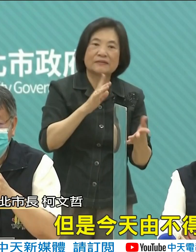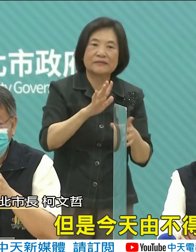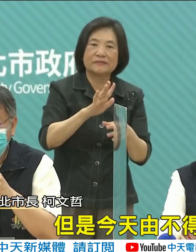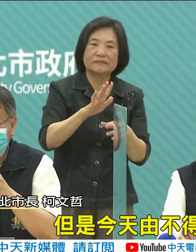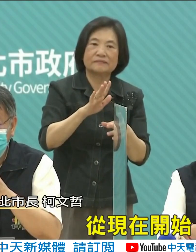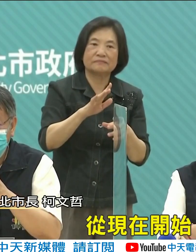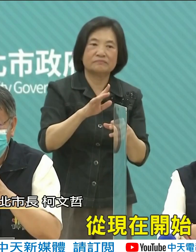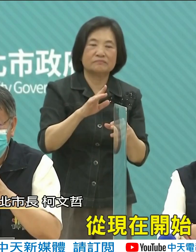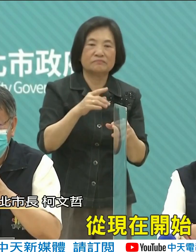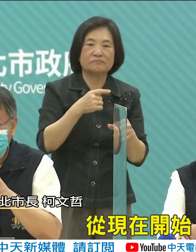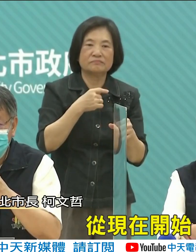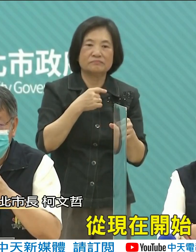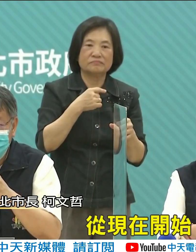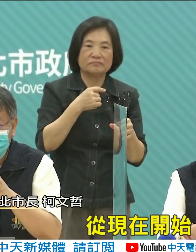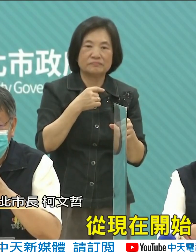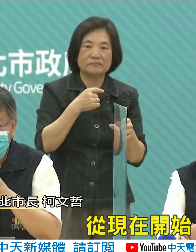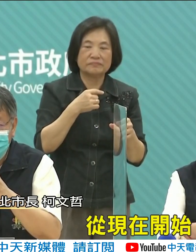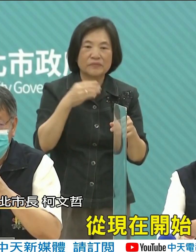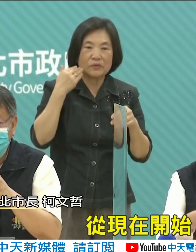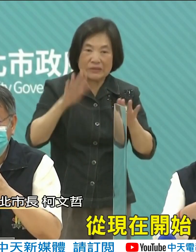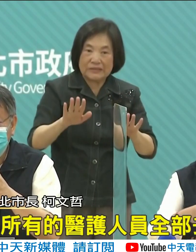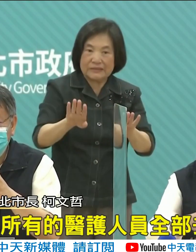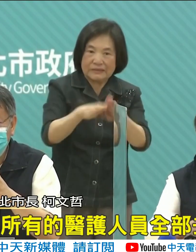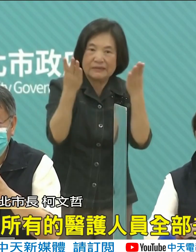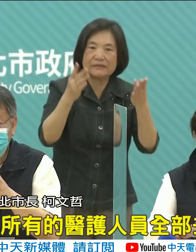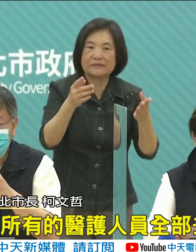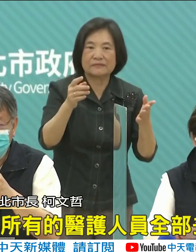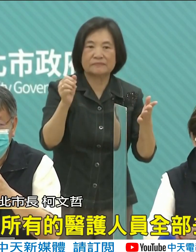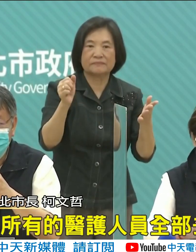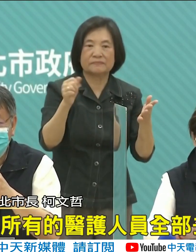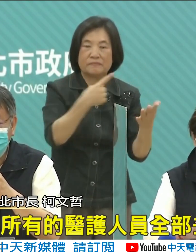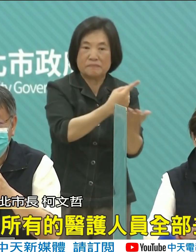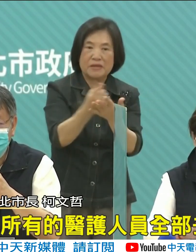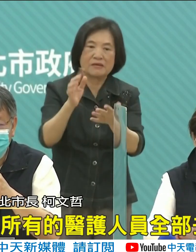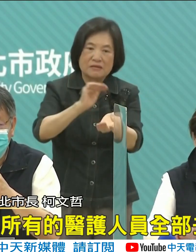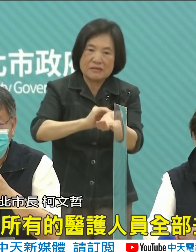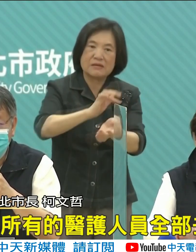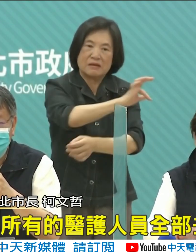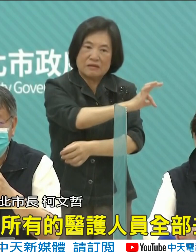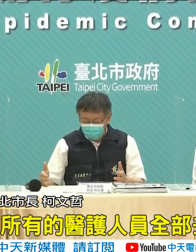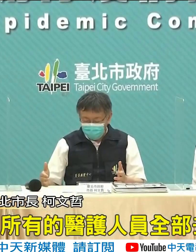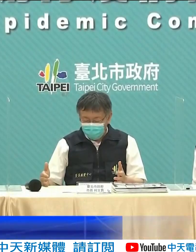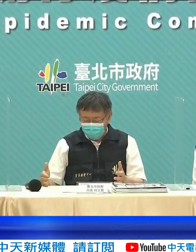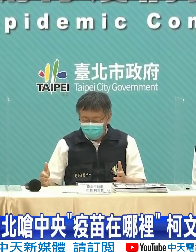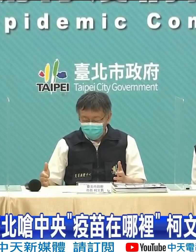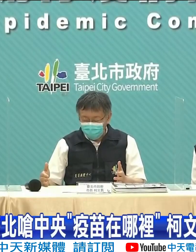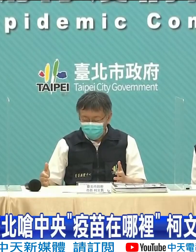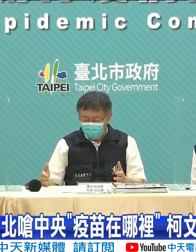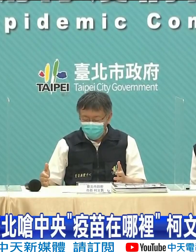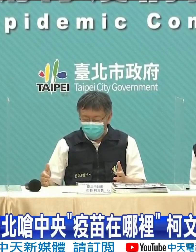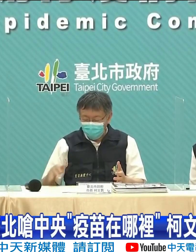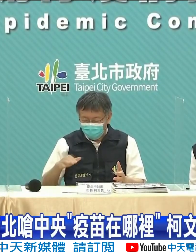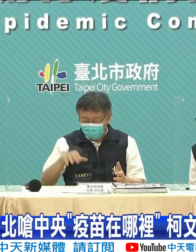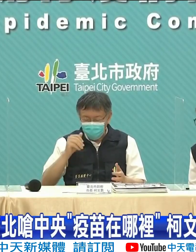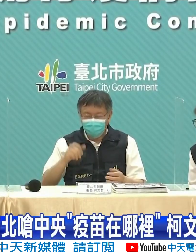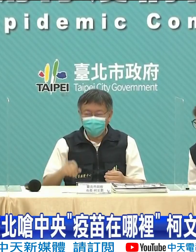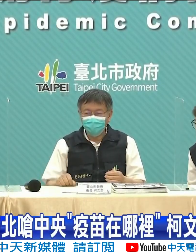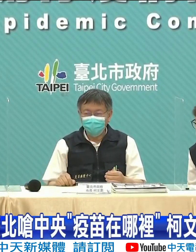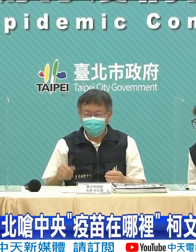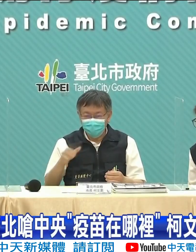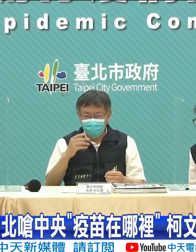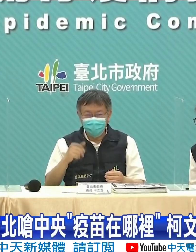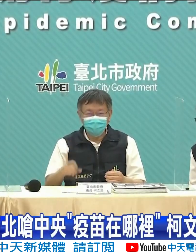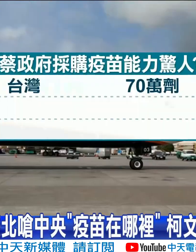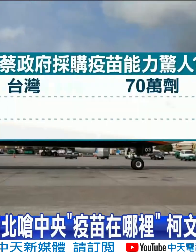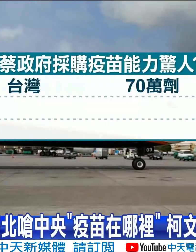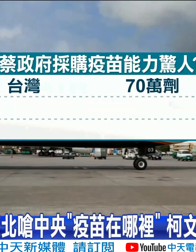呢，由不得你了。从现在开始，所有的医护人员全部去打疫苗。 双北市长要中央加快脚步，但